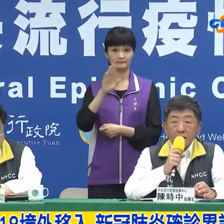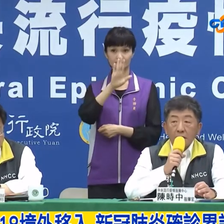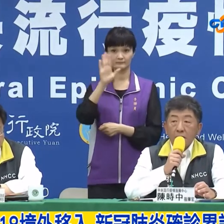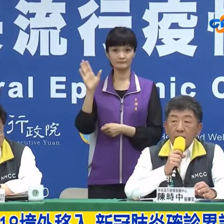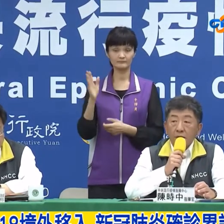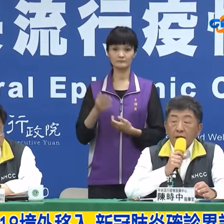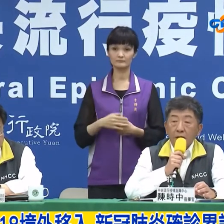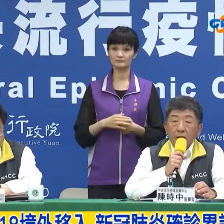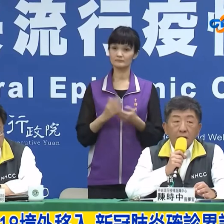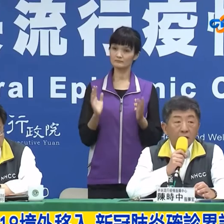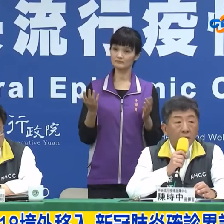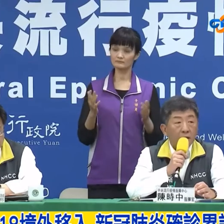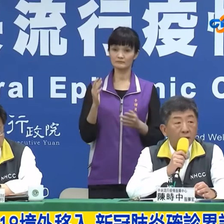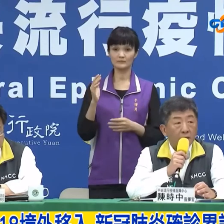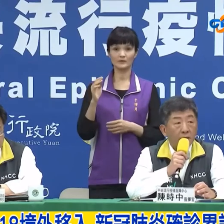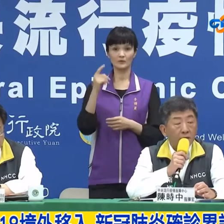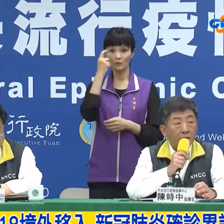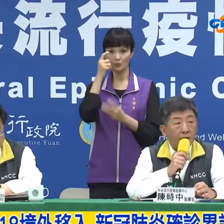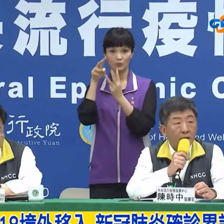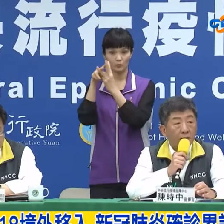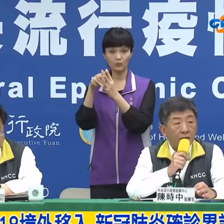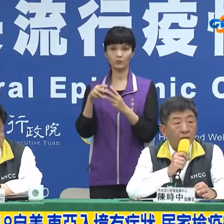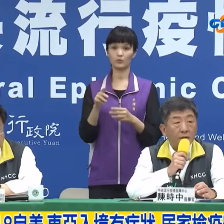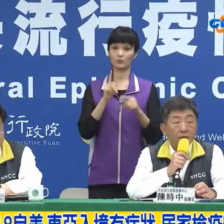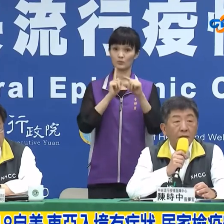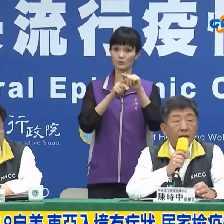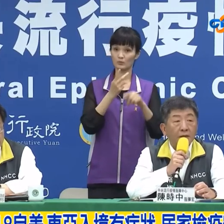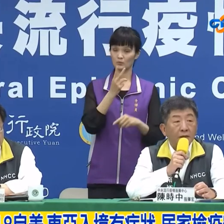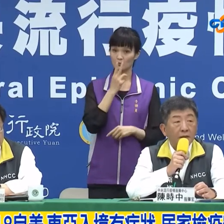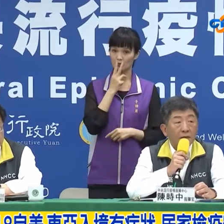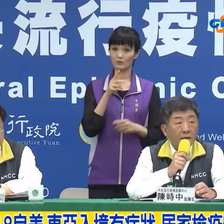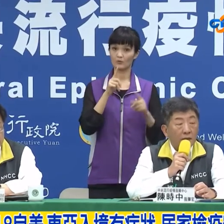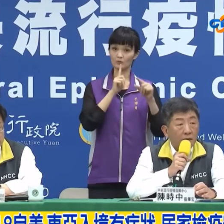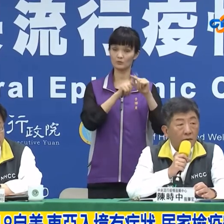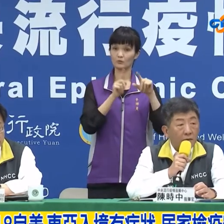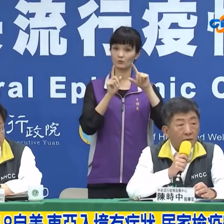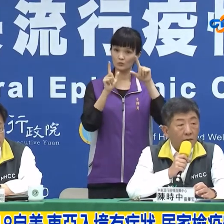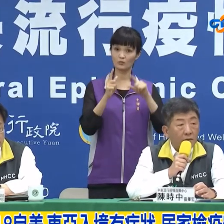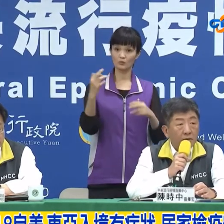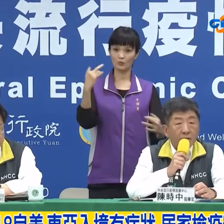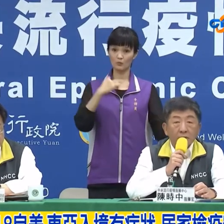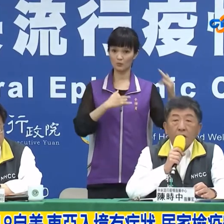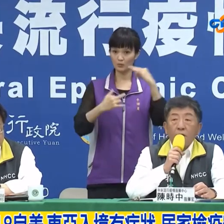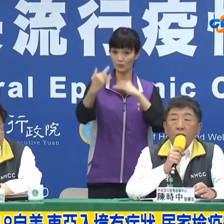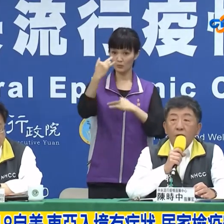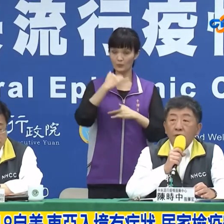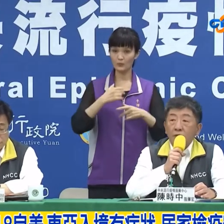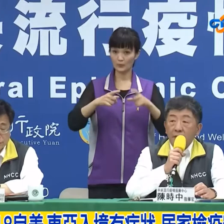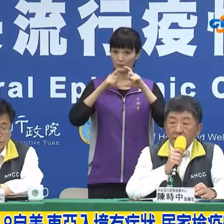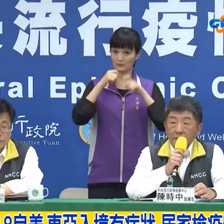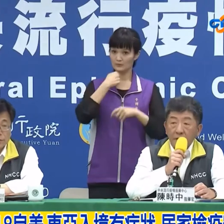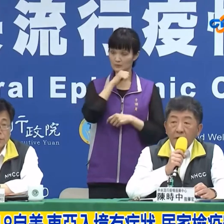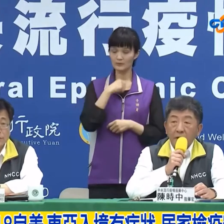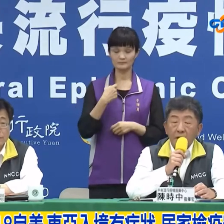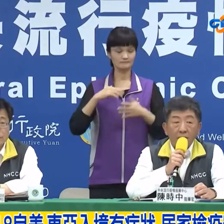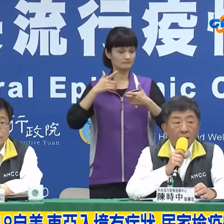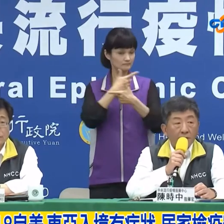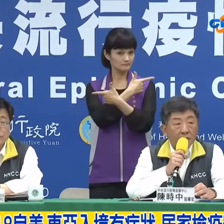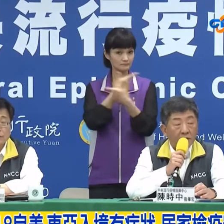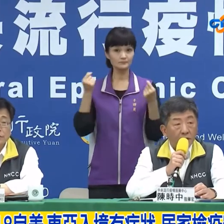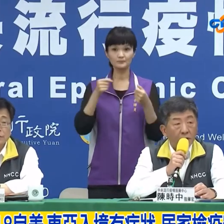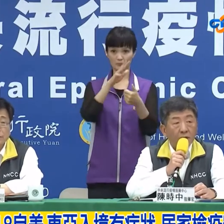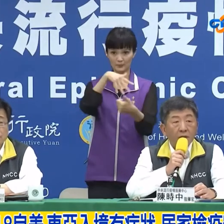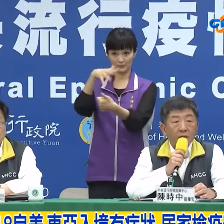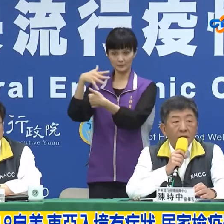个欧洲啦哈，那中亚、中东这回来的，哈，我们都召回居家检疫哈，